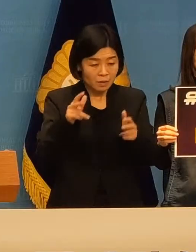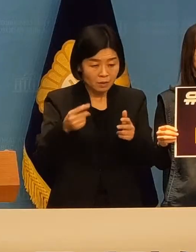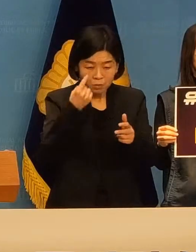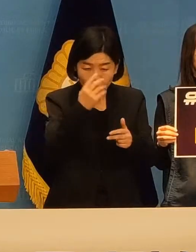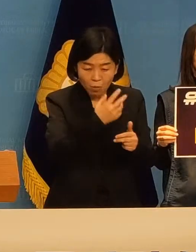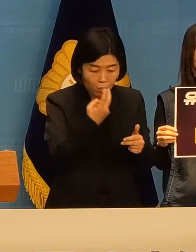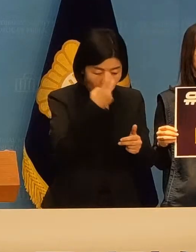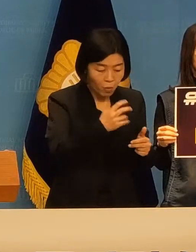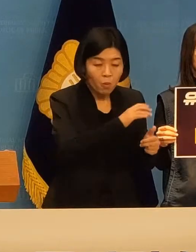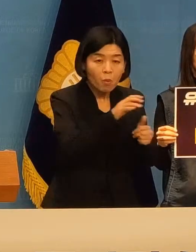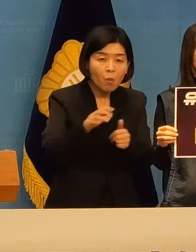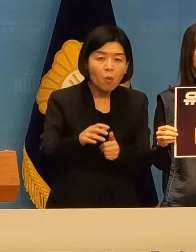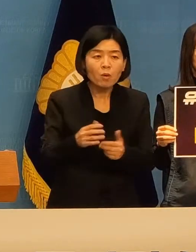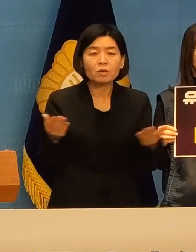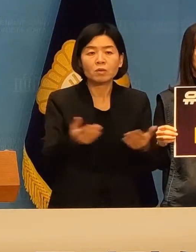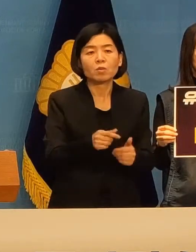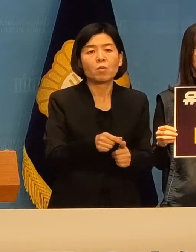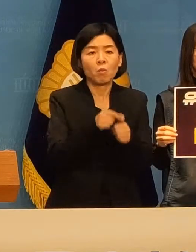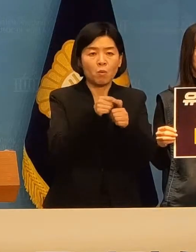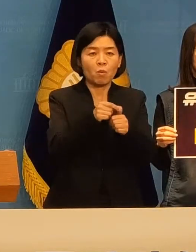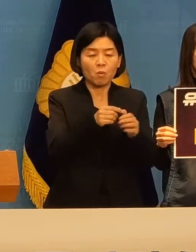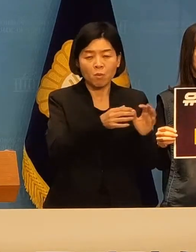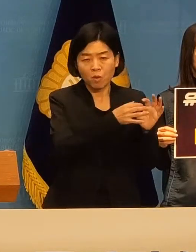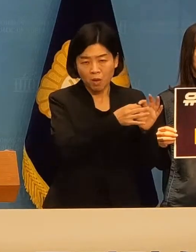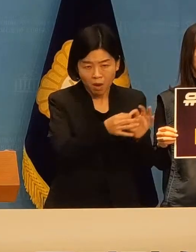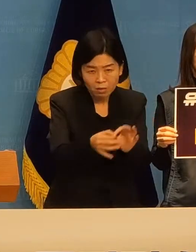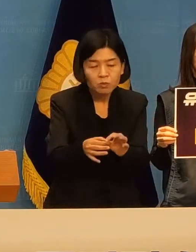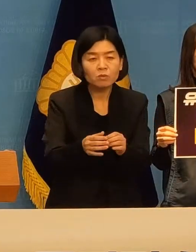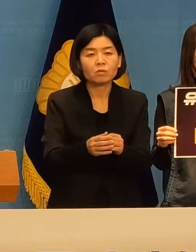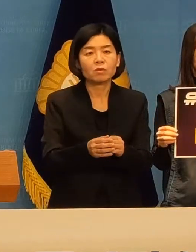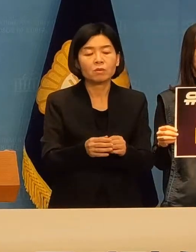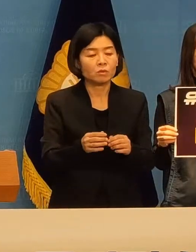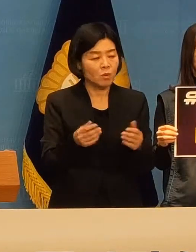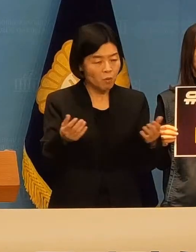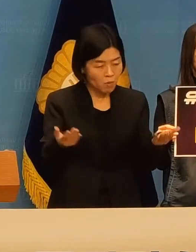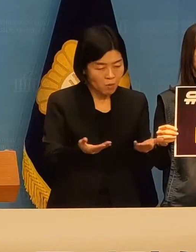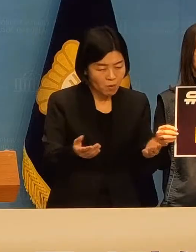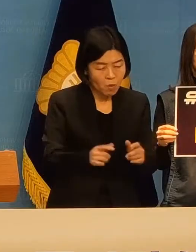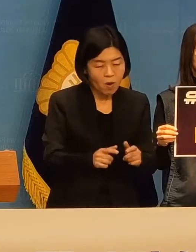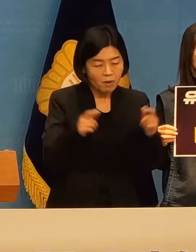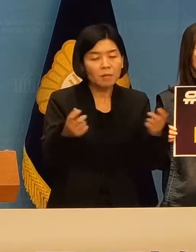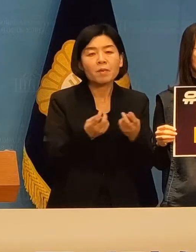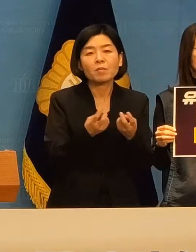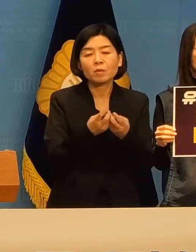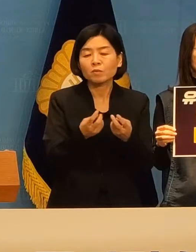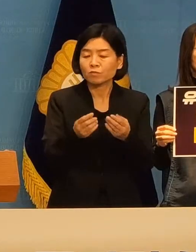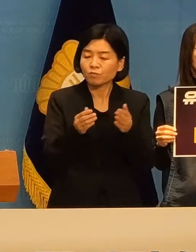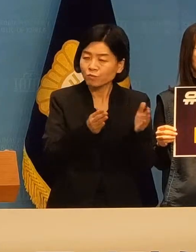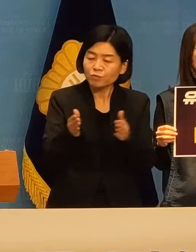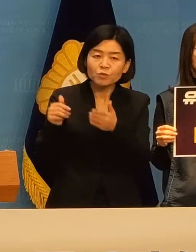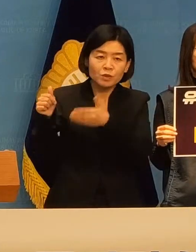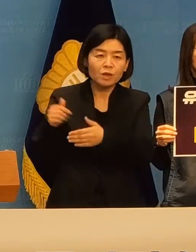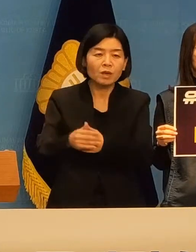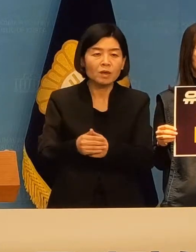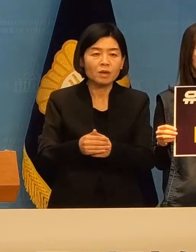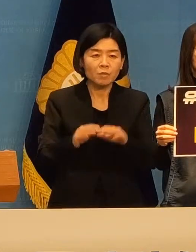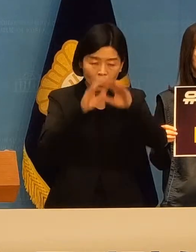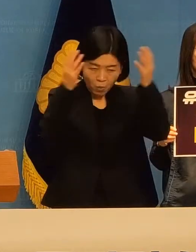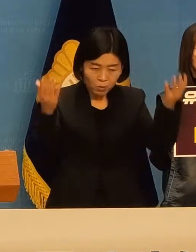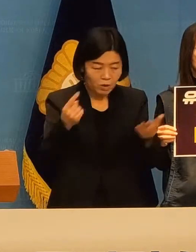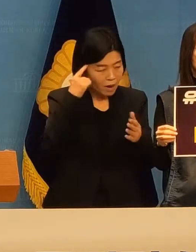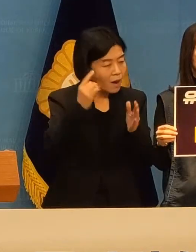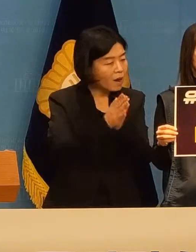고용을 유지, 확대할 수 있도록 하는 대책을 마련해야 합니다. 모든 것을 시장에 맡길 수는